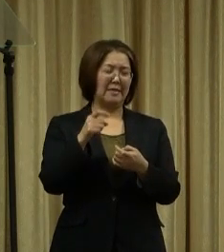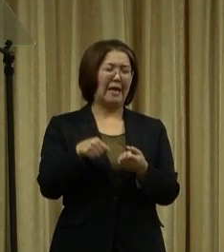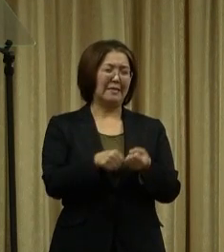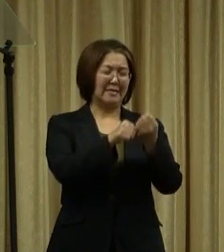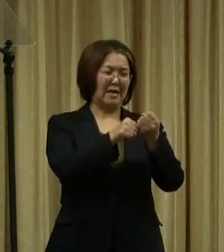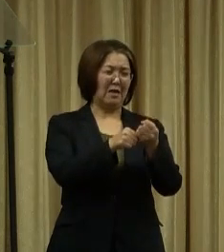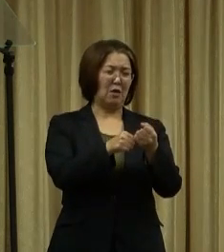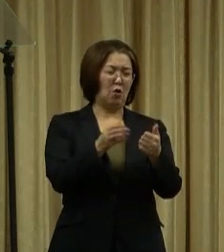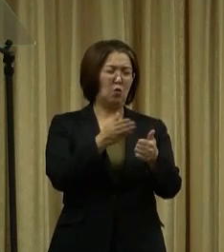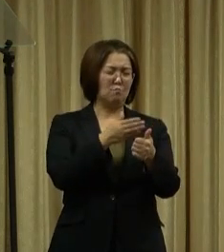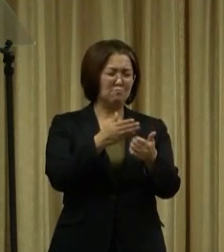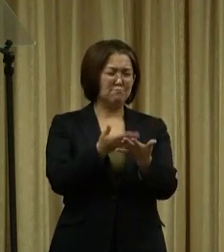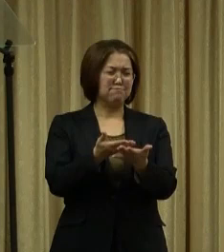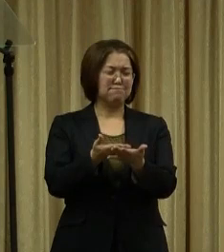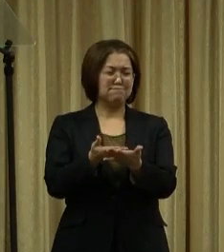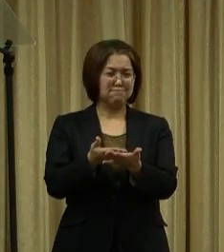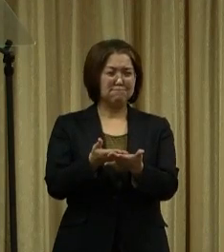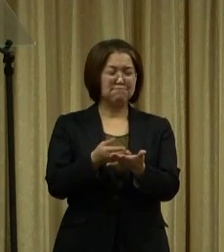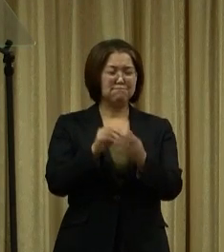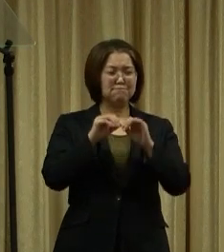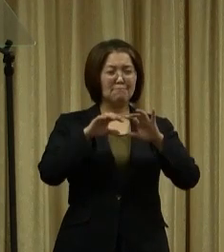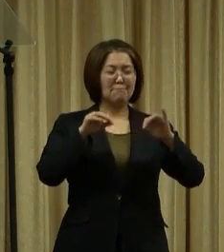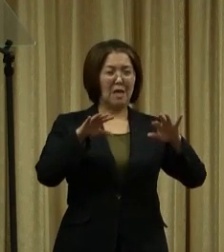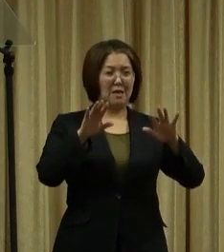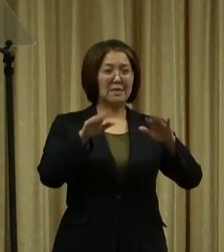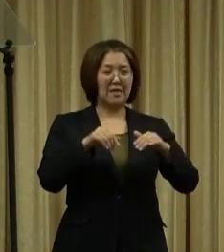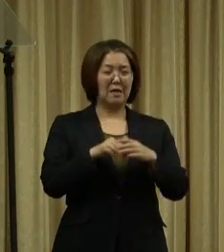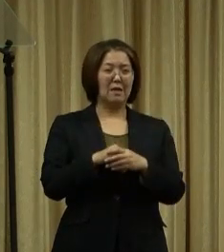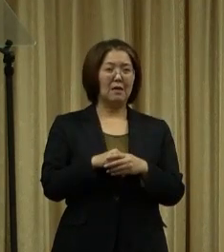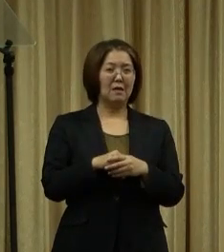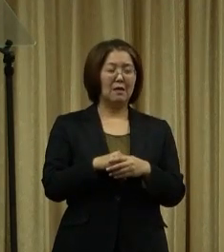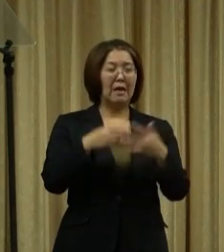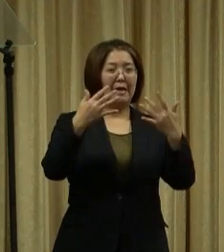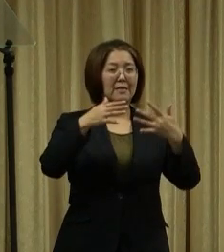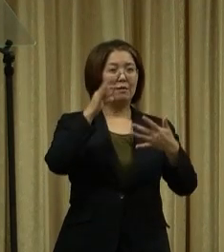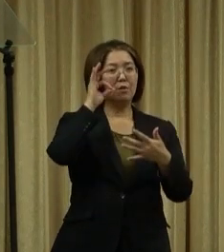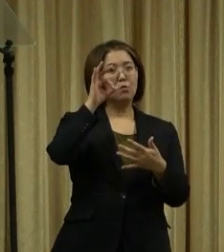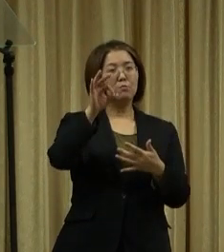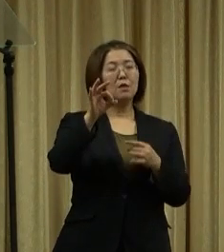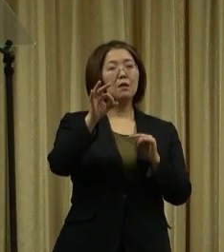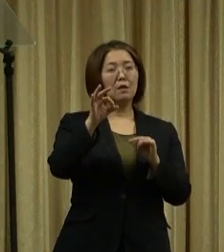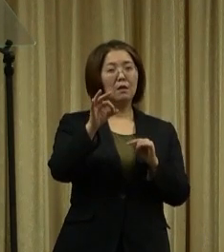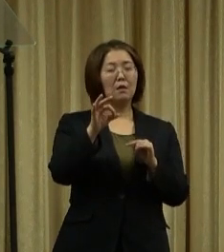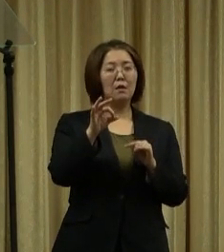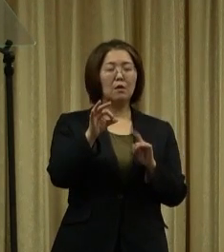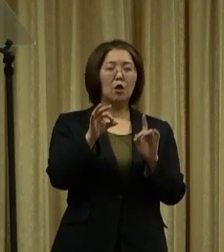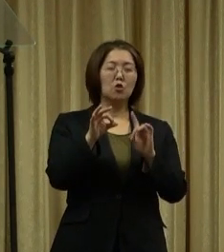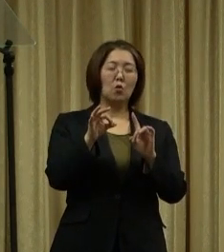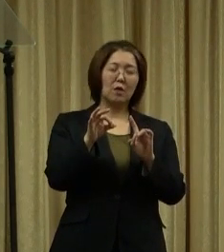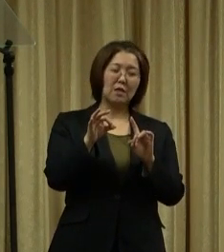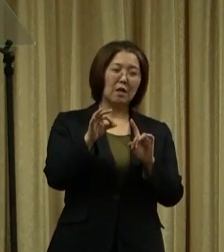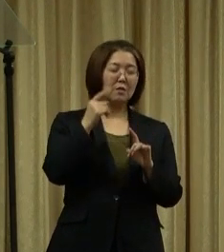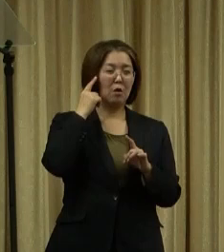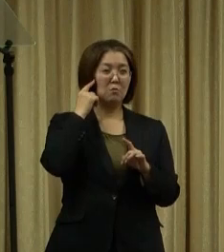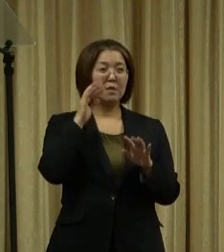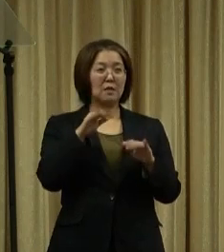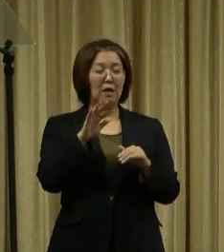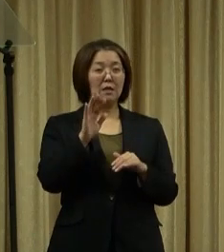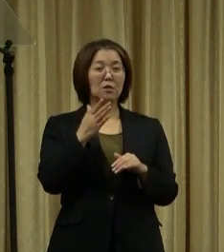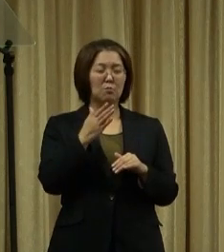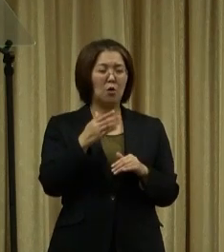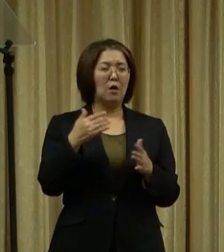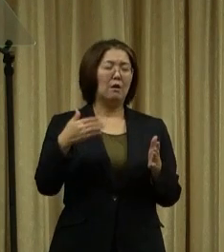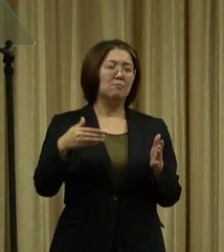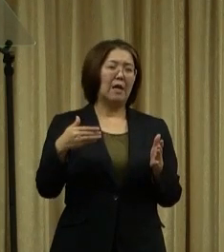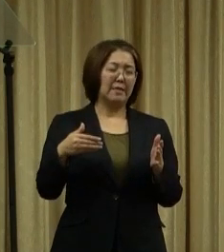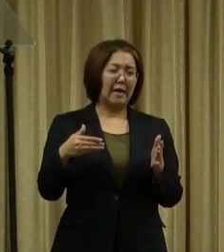を、まあ、求められました。まあ、それまでやっぱりちょっとテレビみんな見てたわけですよね。どうだ、まあ、ですからそういう意味ではまだま